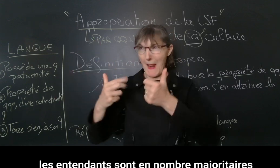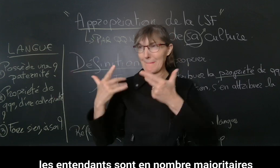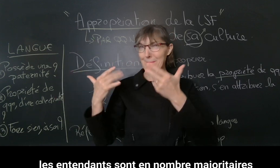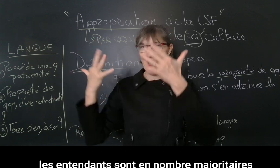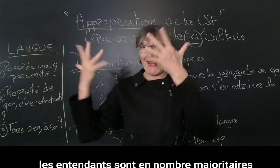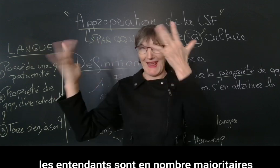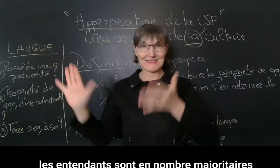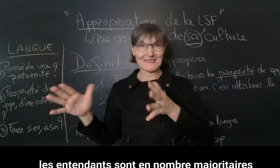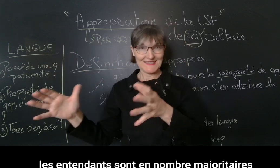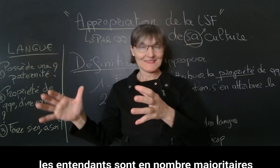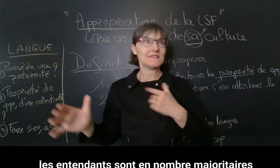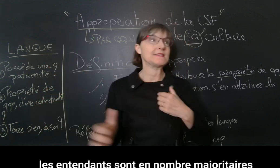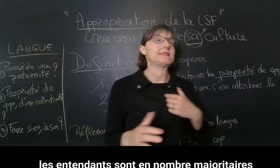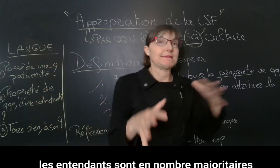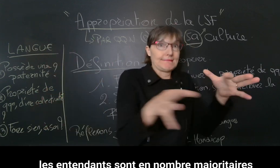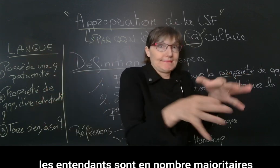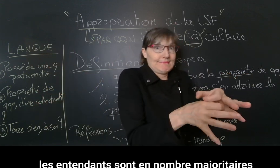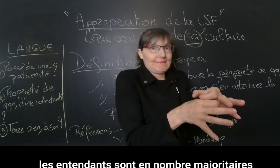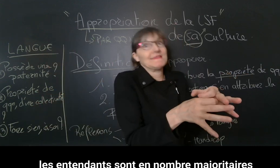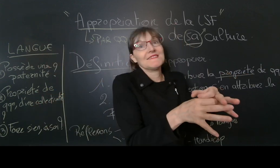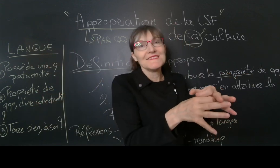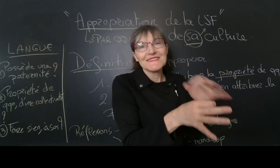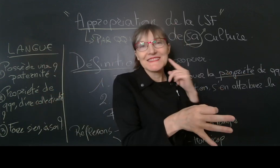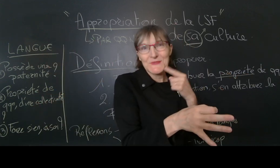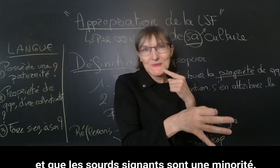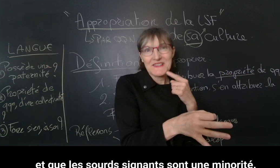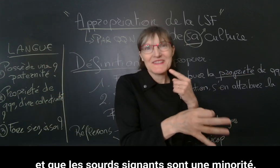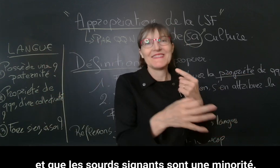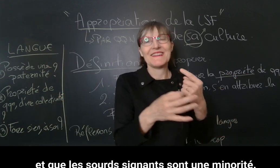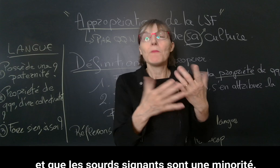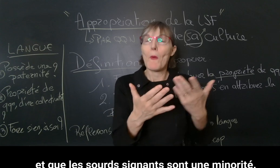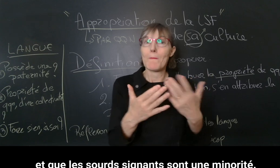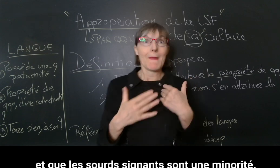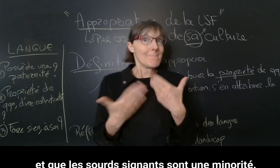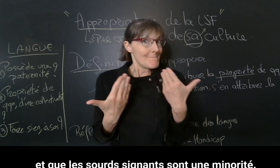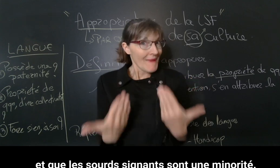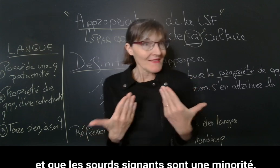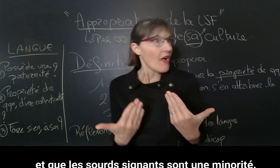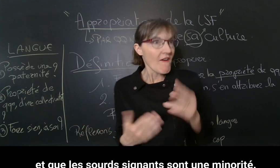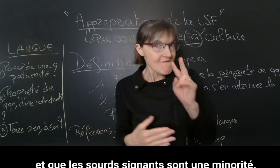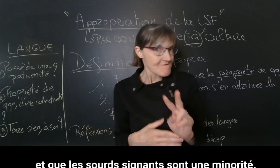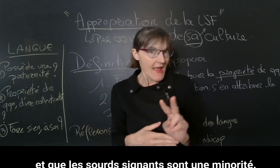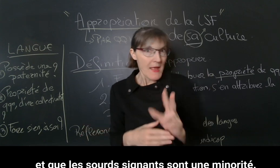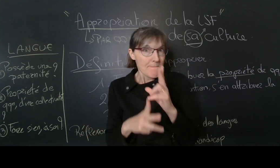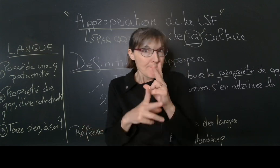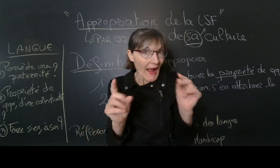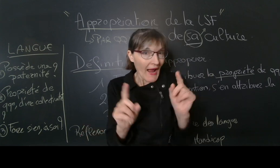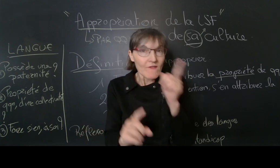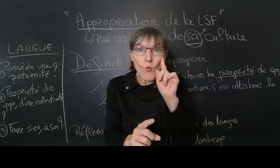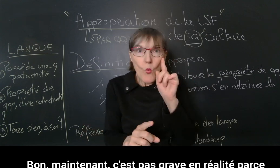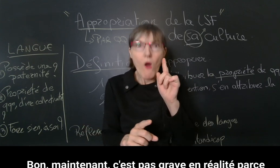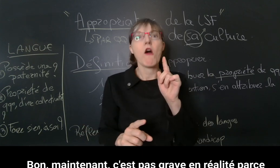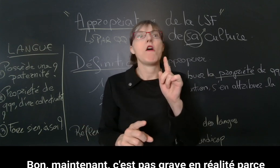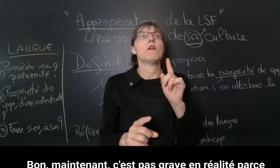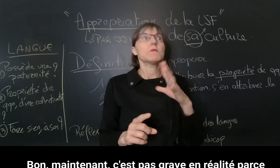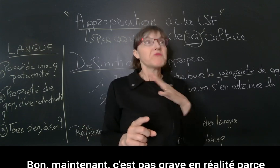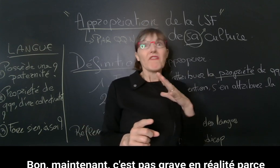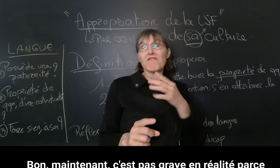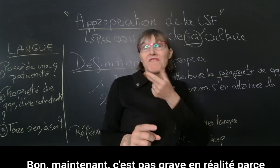entendants sont en nombre majoritaire et que les sourds signants sont une minorité bon maintenant c'est